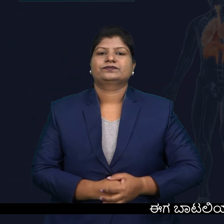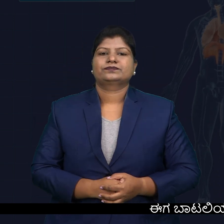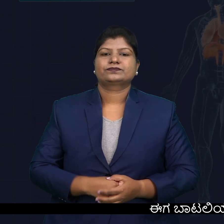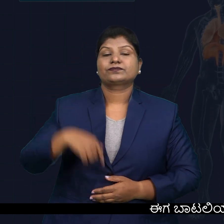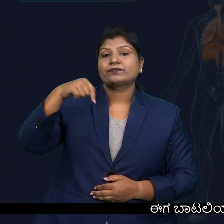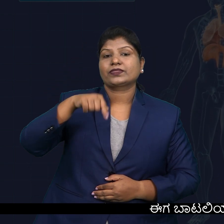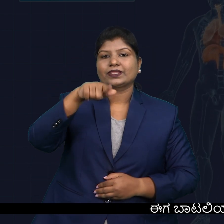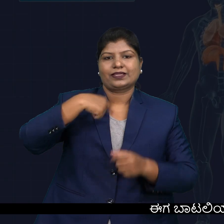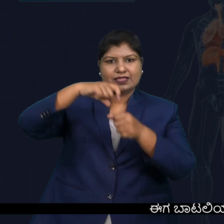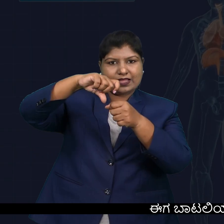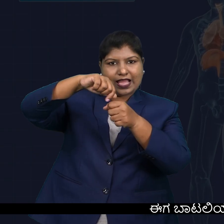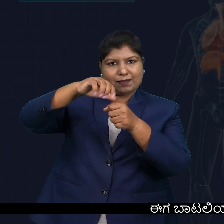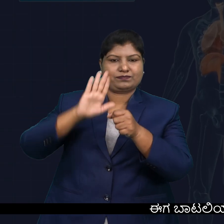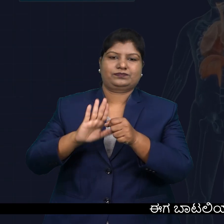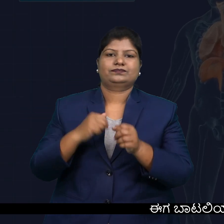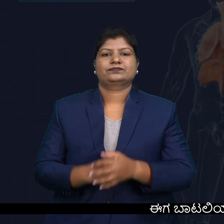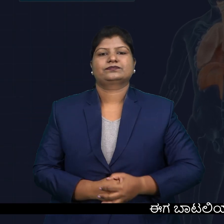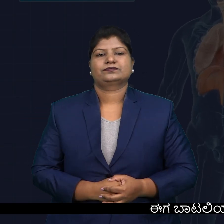ಈಗ ಬಾಟಲಿಯನ್ನು ಕ್ಯಾಪ್ ಮಾಡಿ.